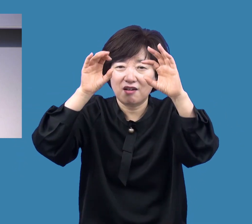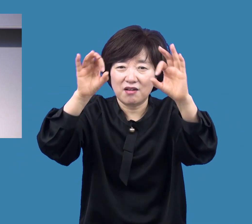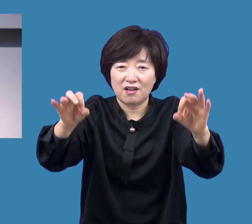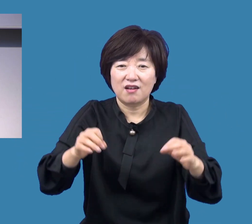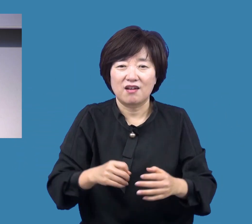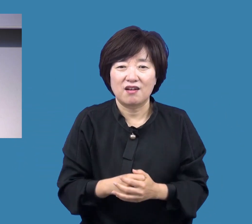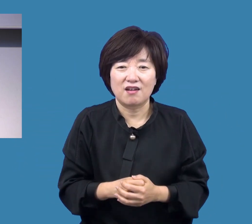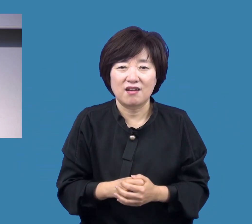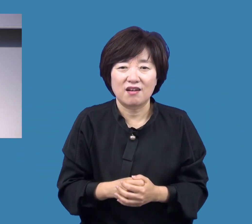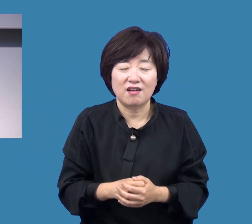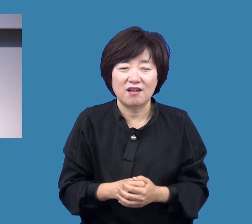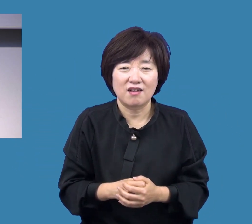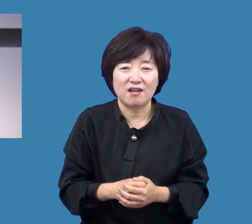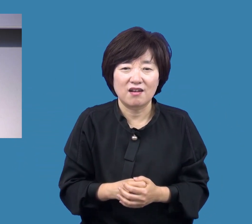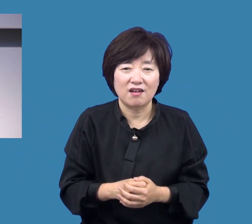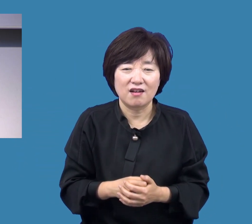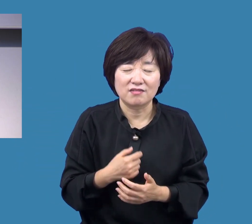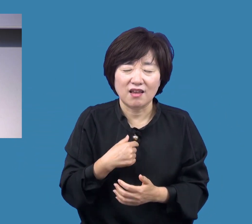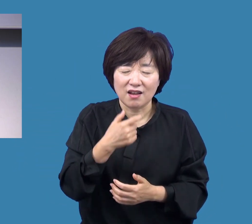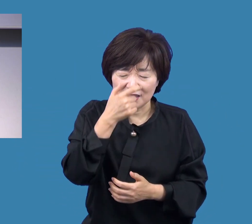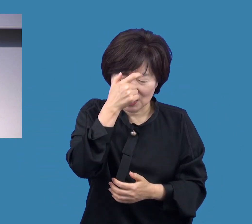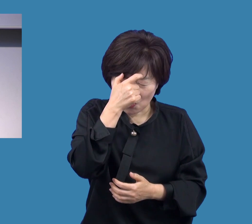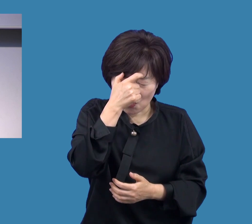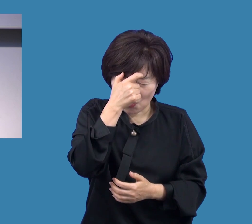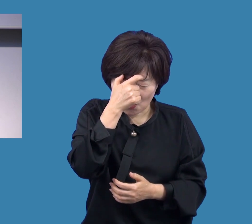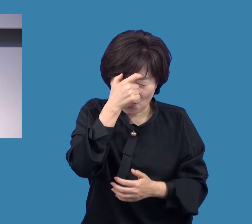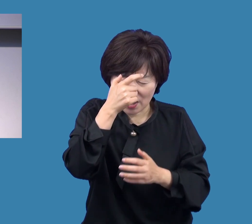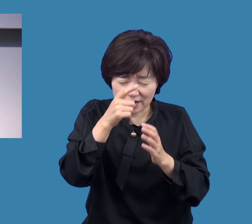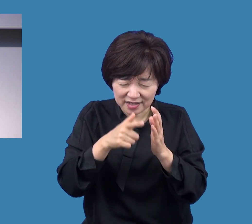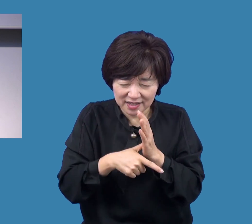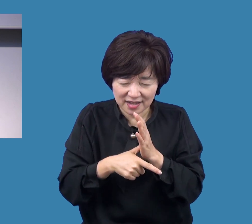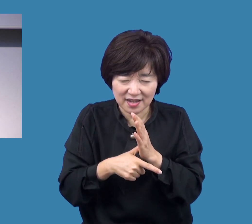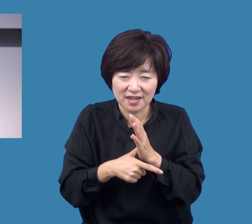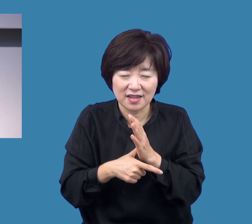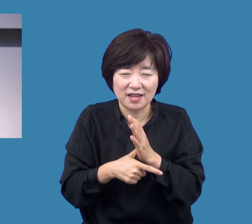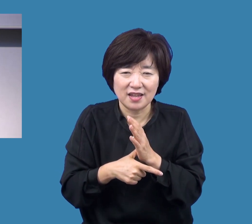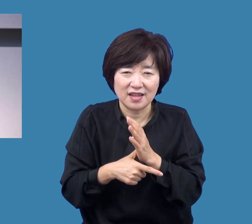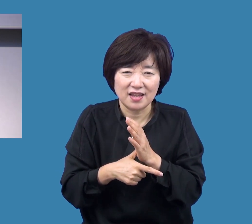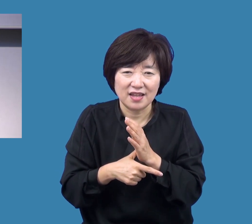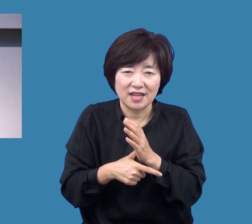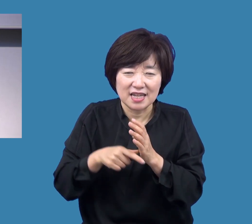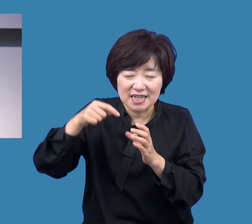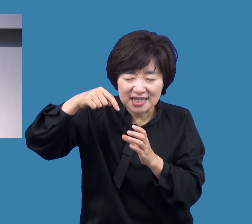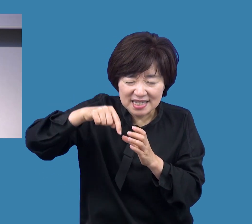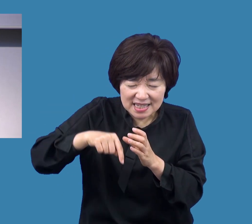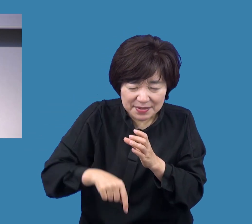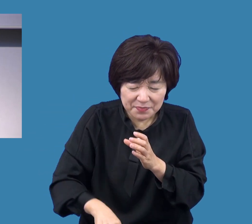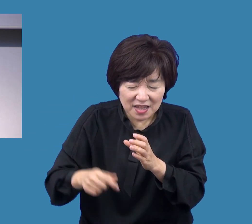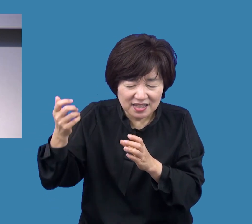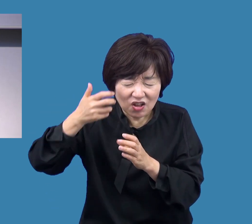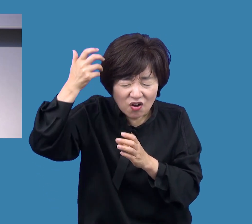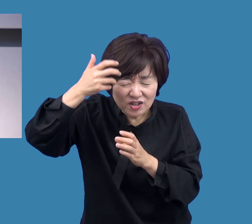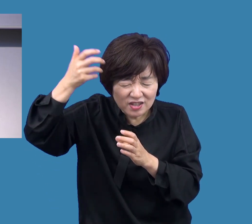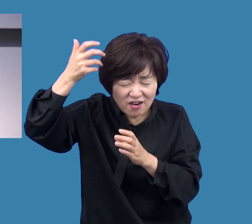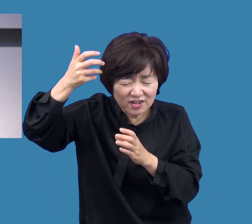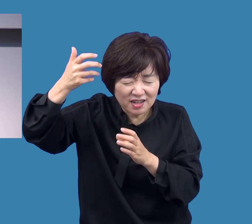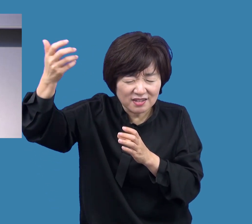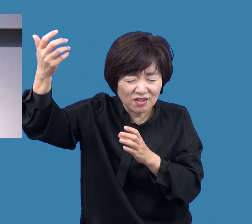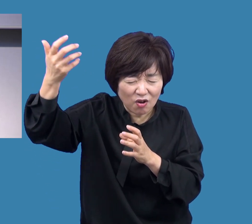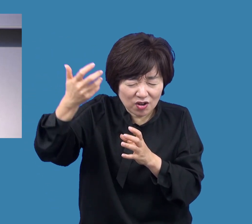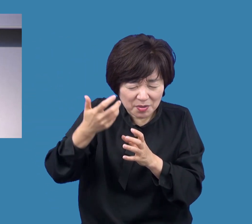그때였는데, 그때 약간 제가 기도하고 있는데 그 깊게 성령께서 약간 임하셨어요. 깊게